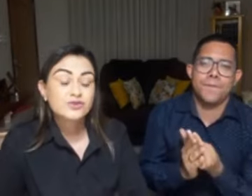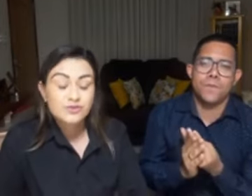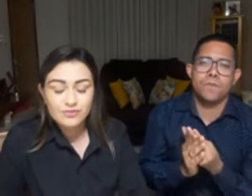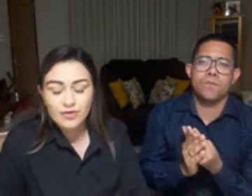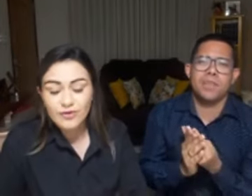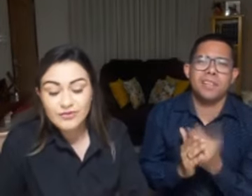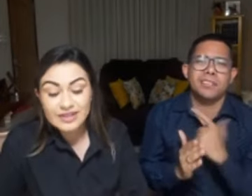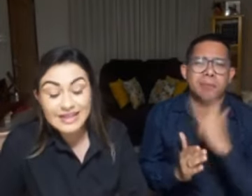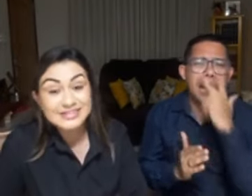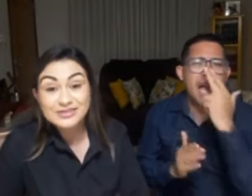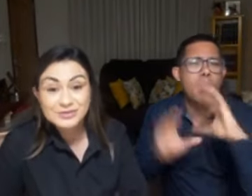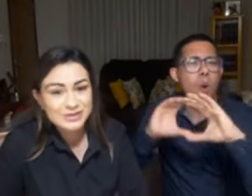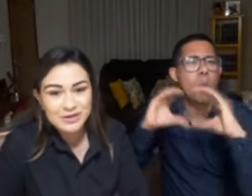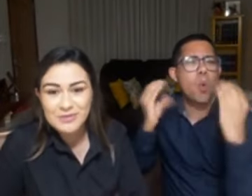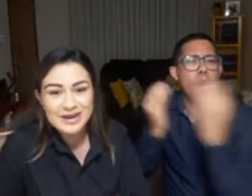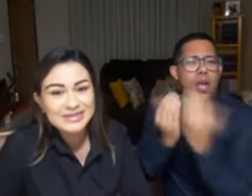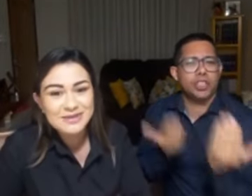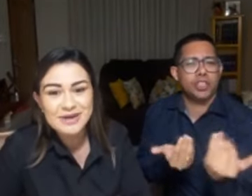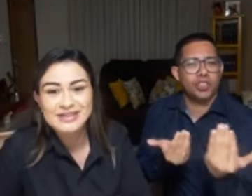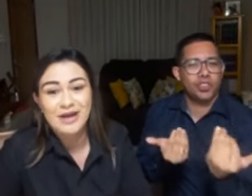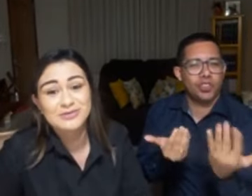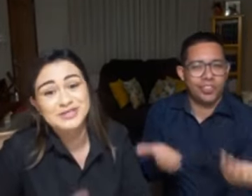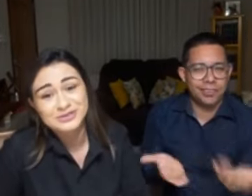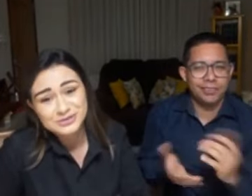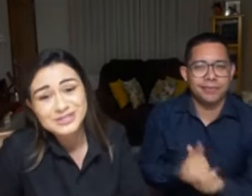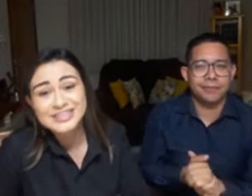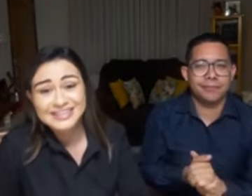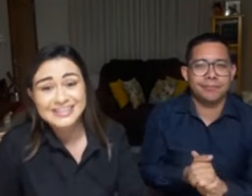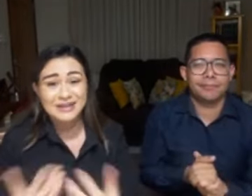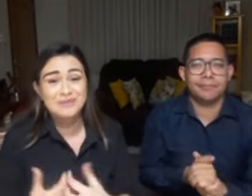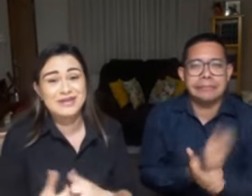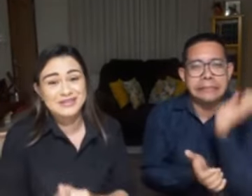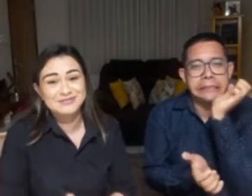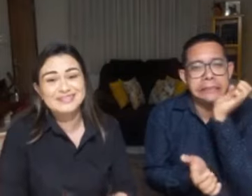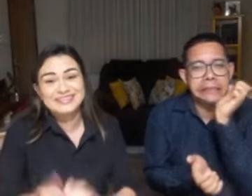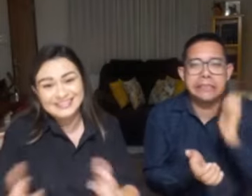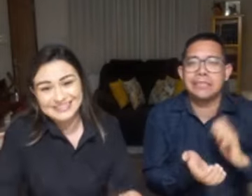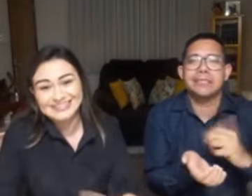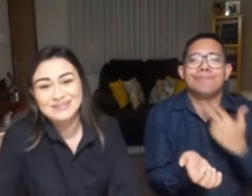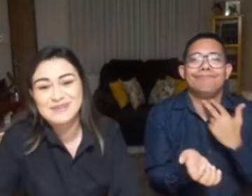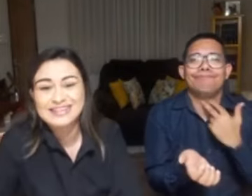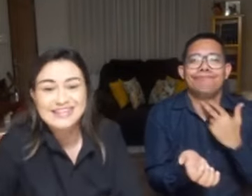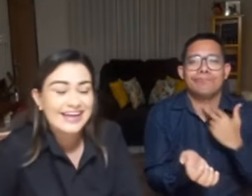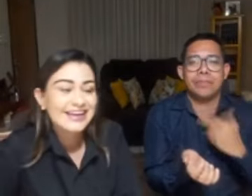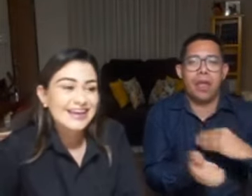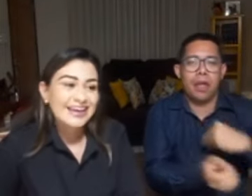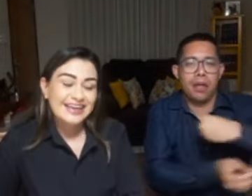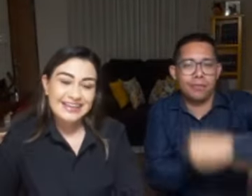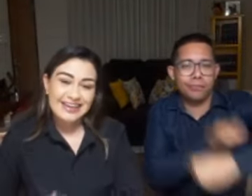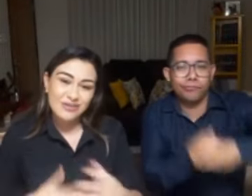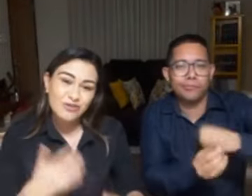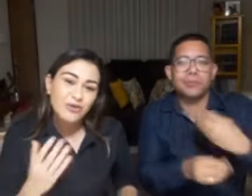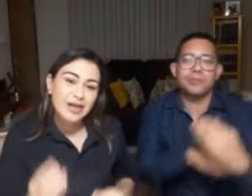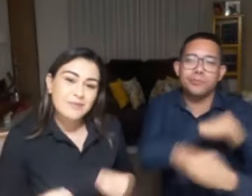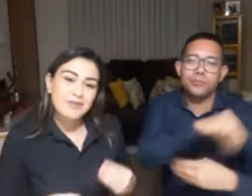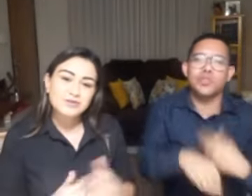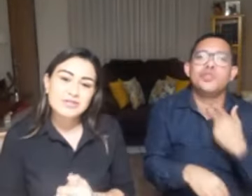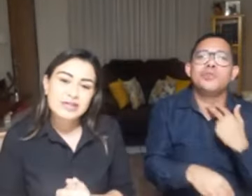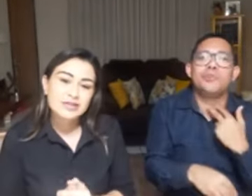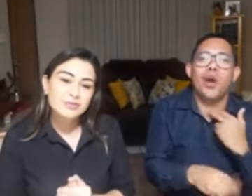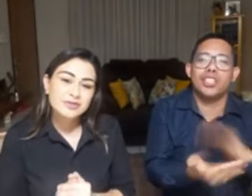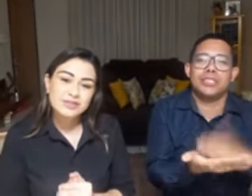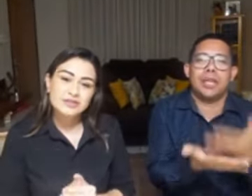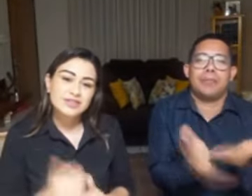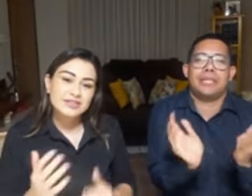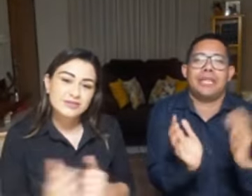os surdos foram convidados e não tinha como ela interpretar, ou seja, eu tinha que eu mesma interpretar. E ali eu fui, ela me